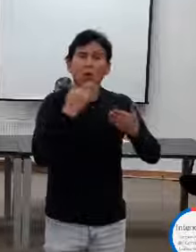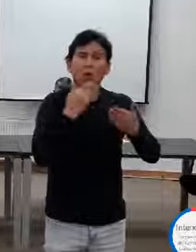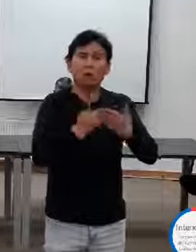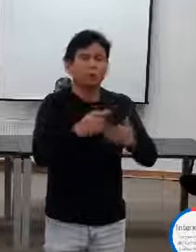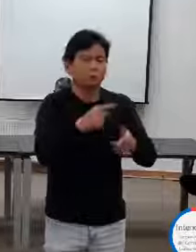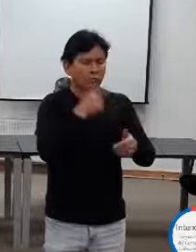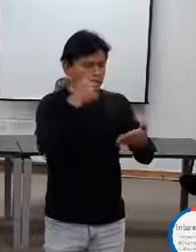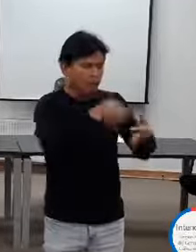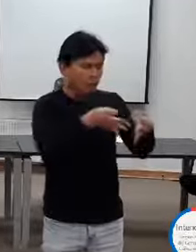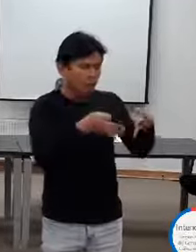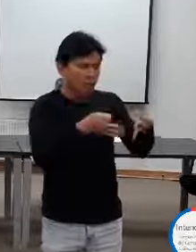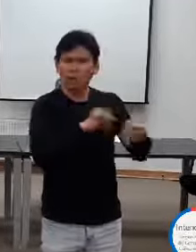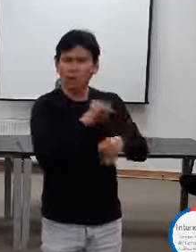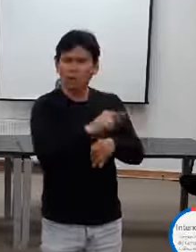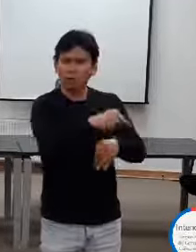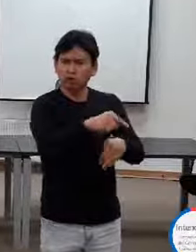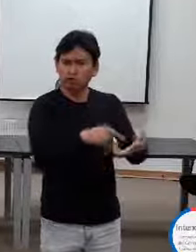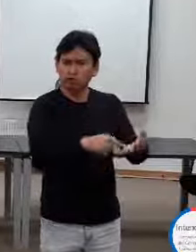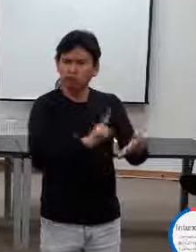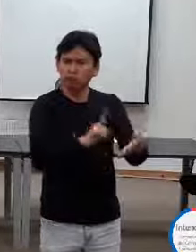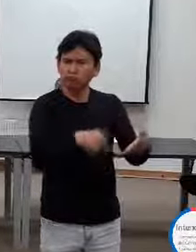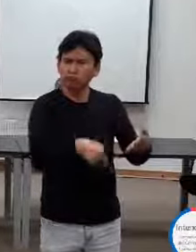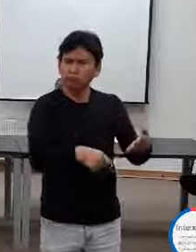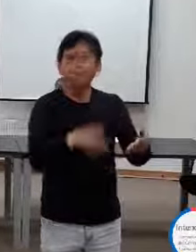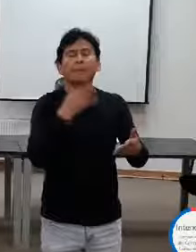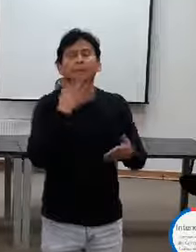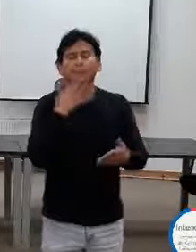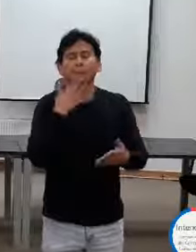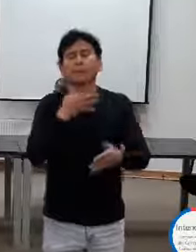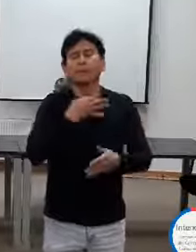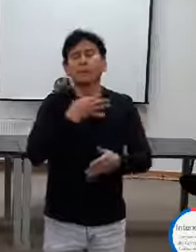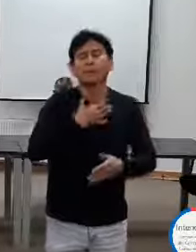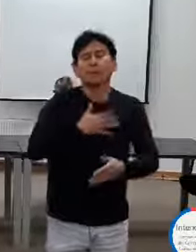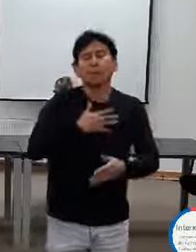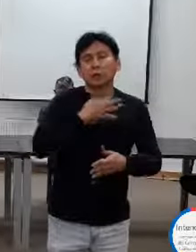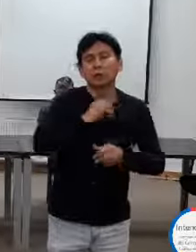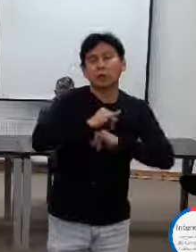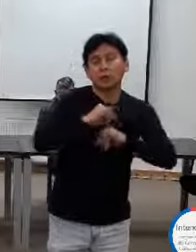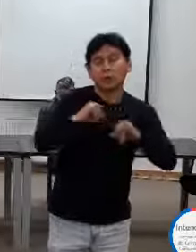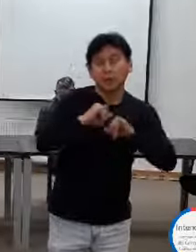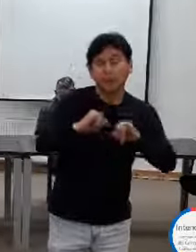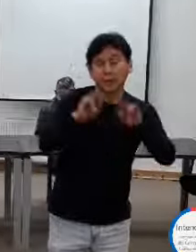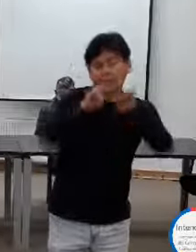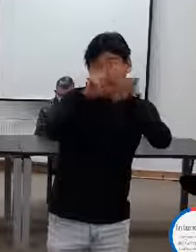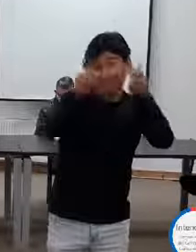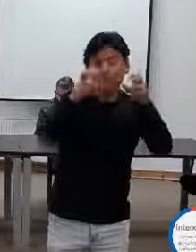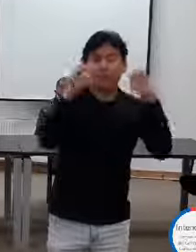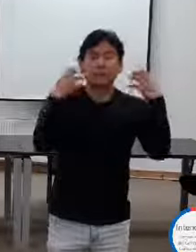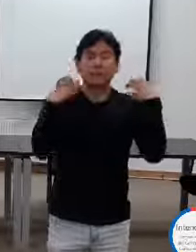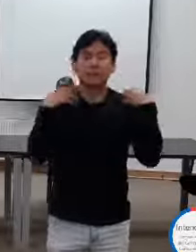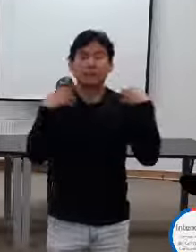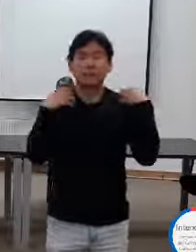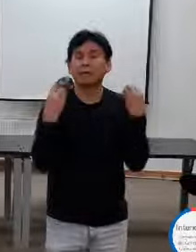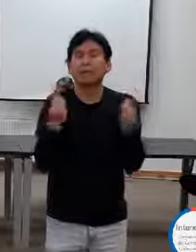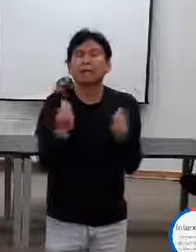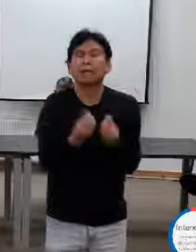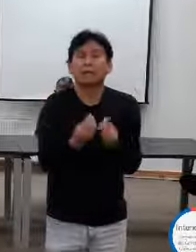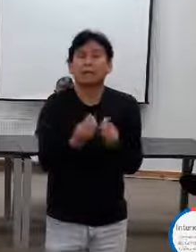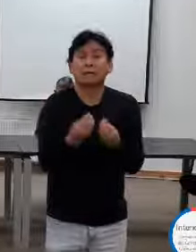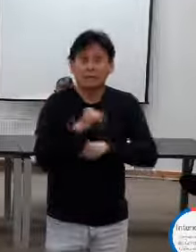a personas a nuestra región. Sin embargo, también quiero hacer alusión a algo. Y aquí la responsabilidad de lo que pase